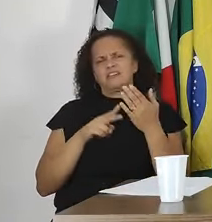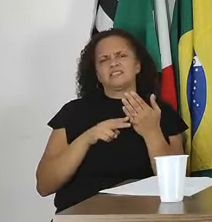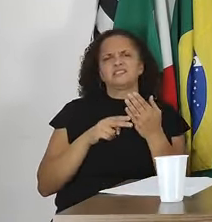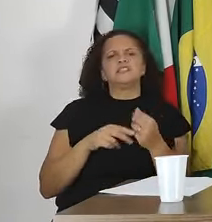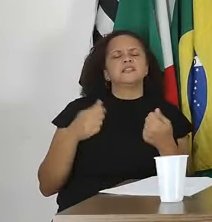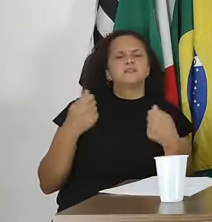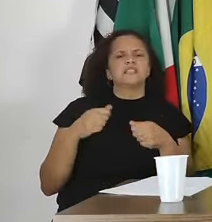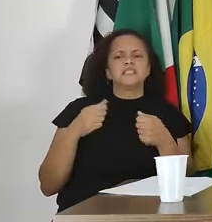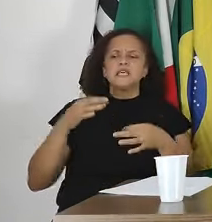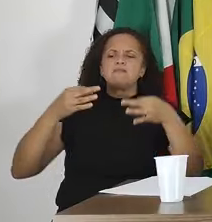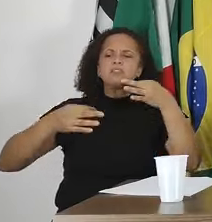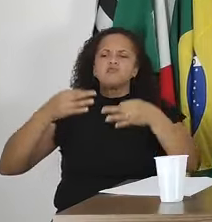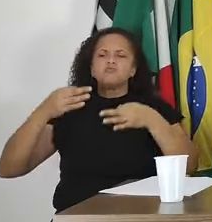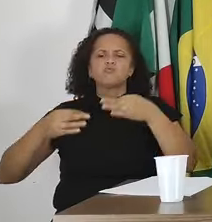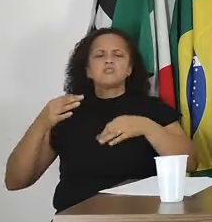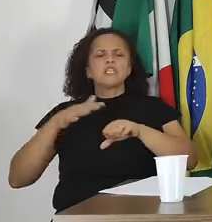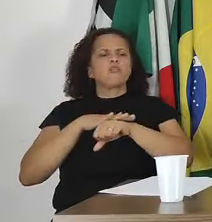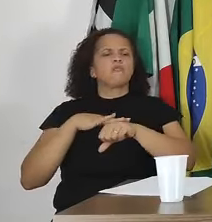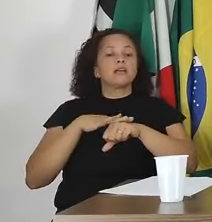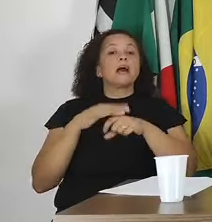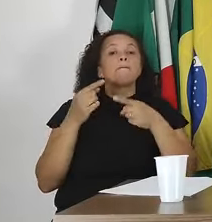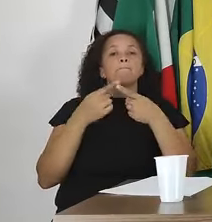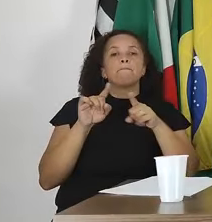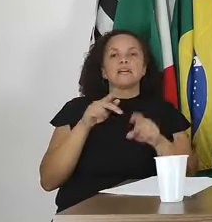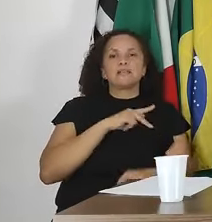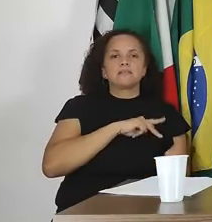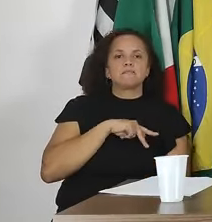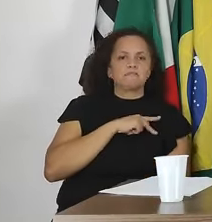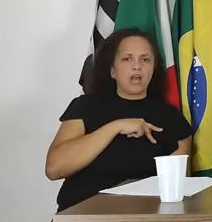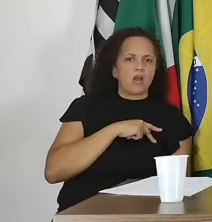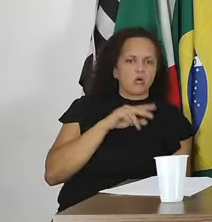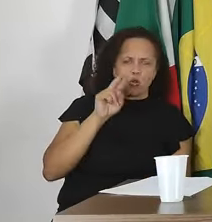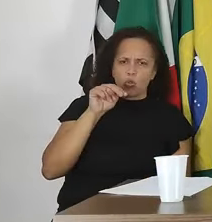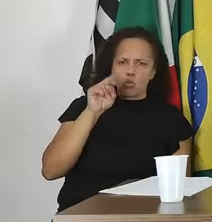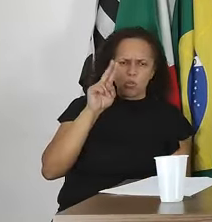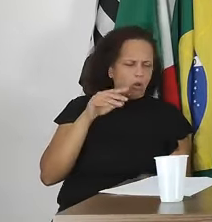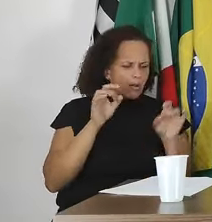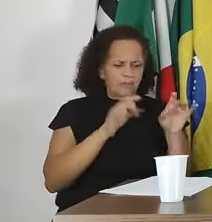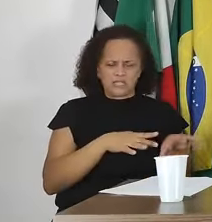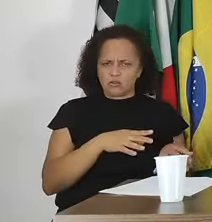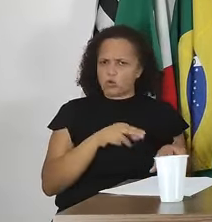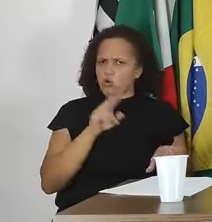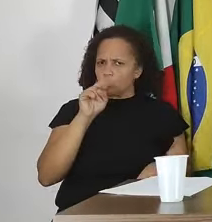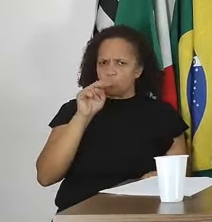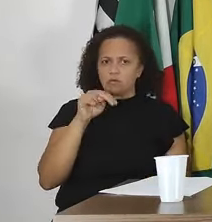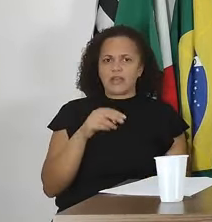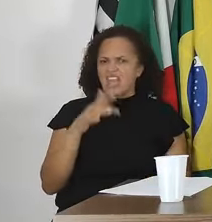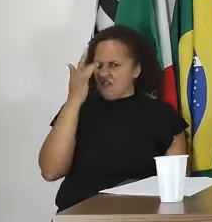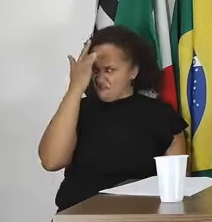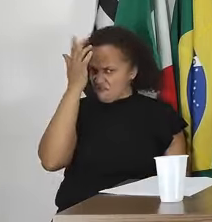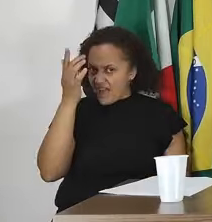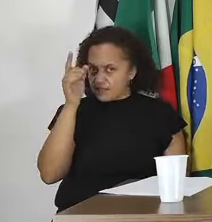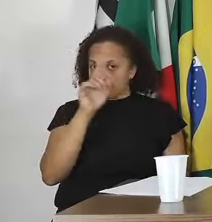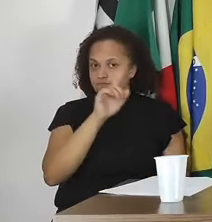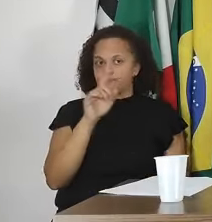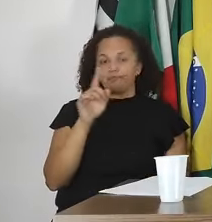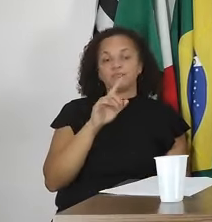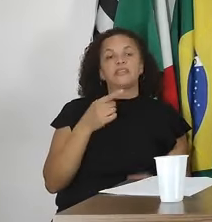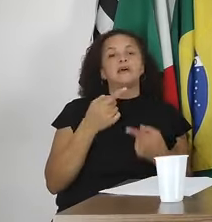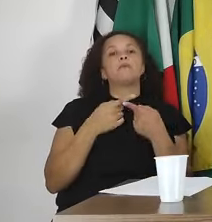para discutir. Então, Paulo nunca desistiu. Foi fácil para ele? Não foi, mas ele